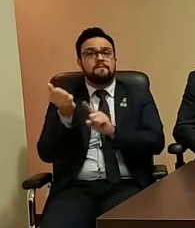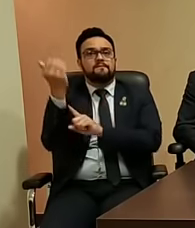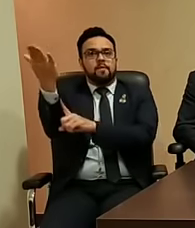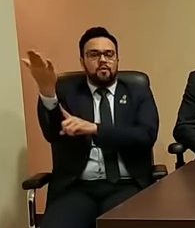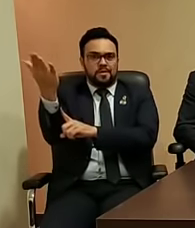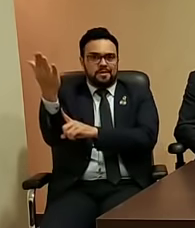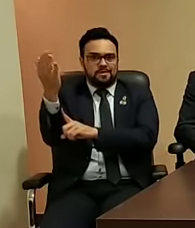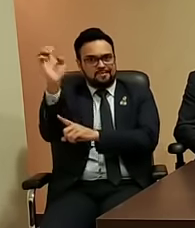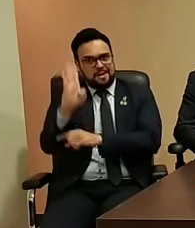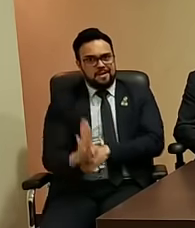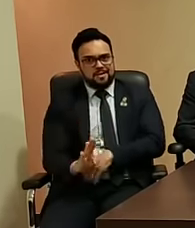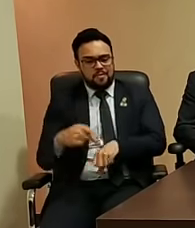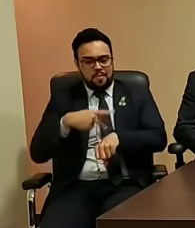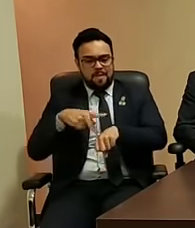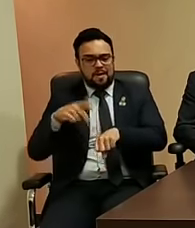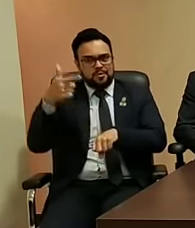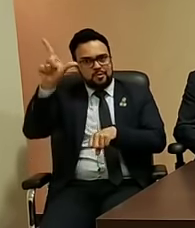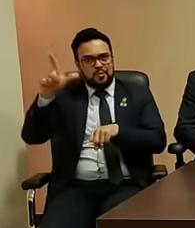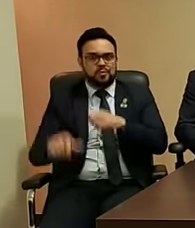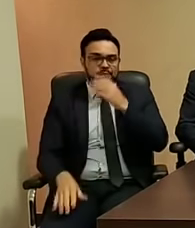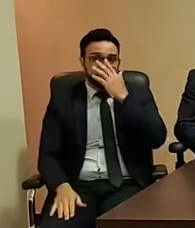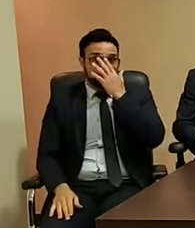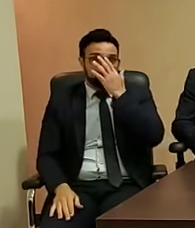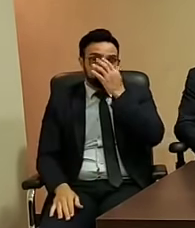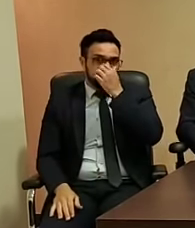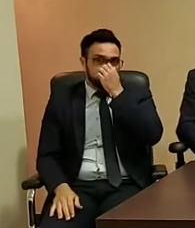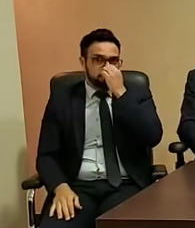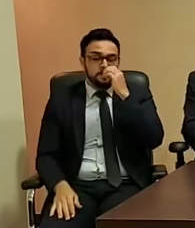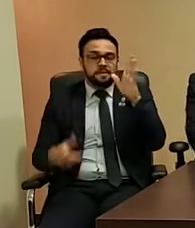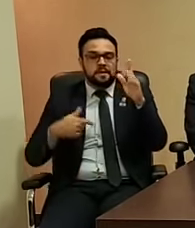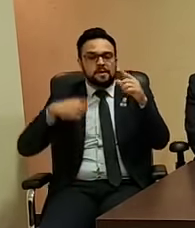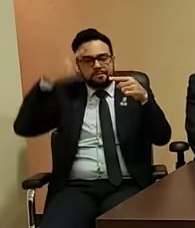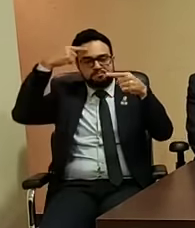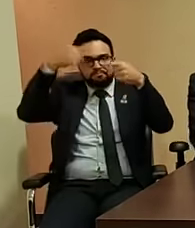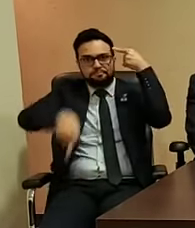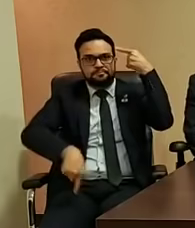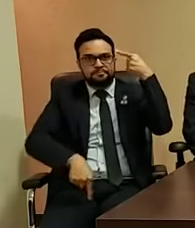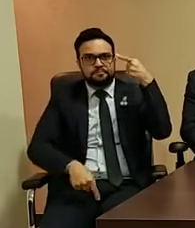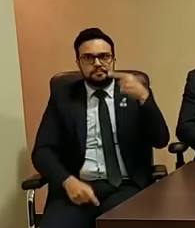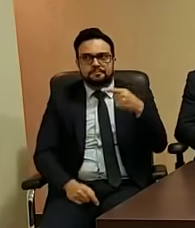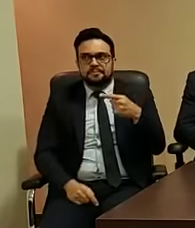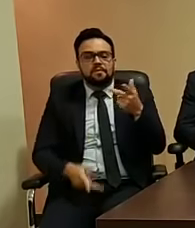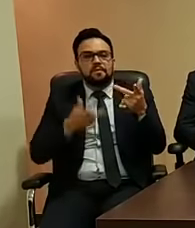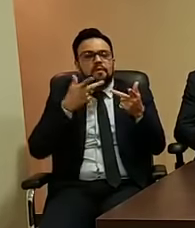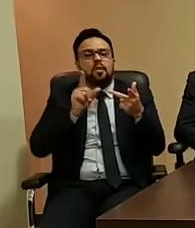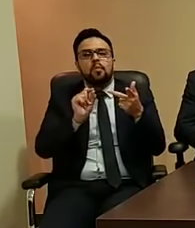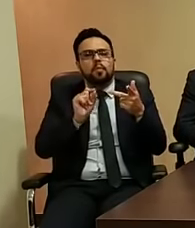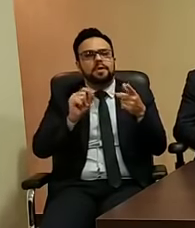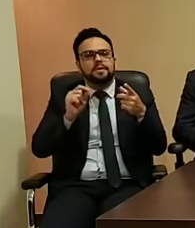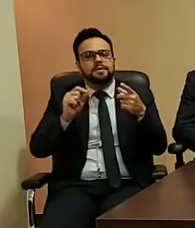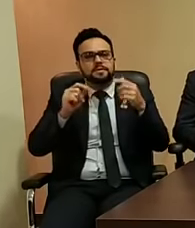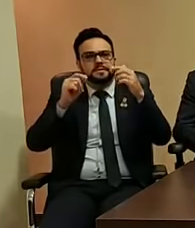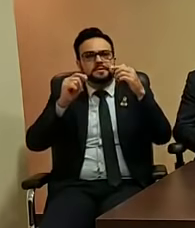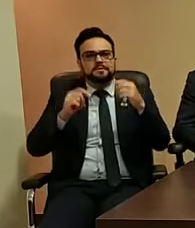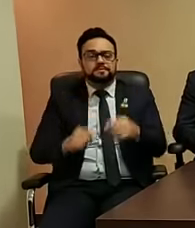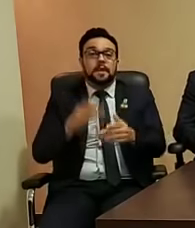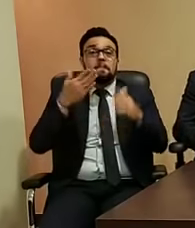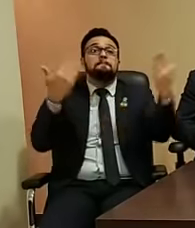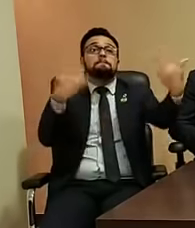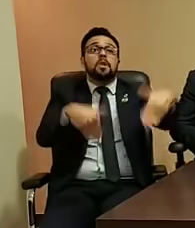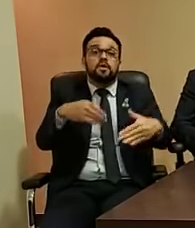fora. O que eu queria falar aqui, meu Deus do céu? Eu perdi o fio da meada aqui. Eu fiquei a questão, a prova do